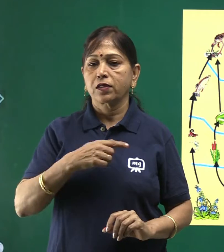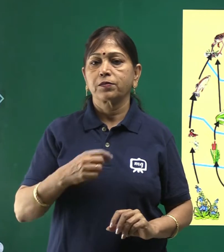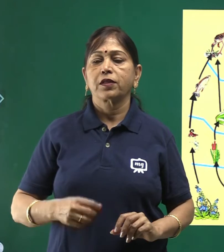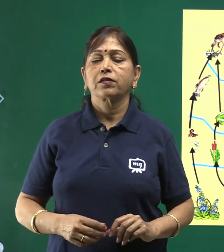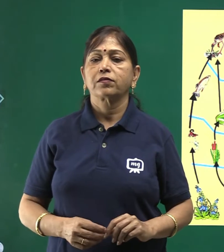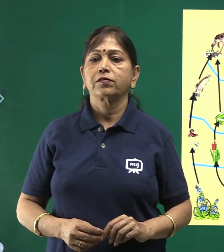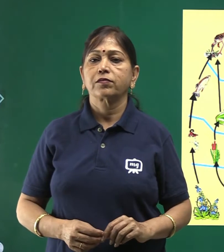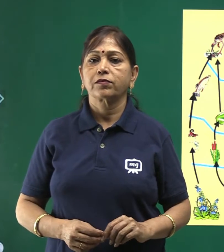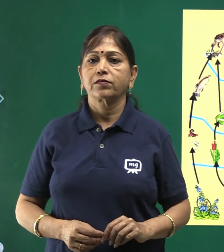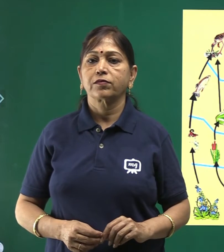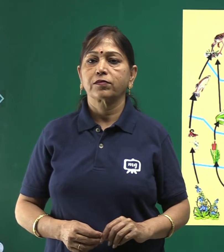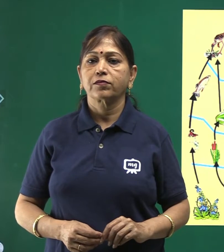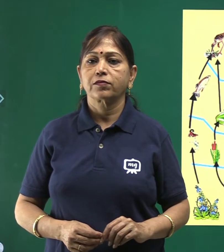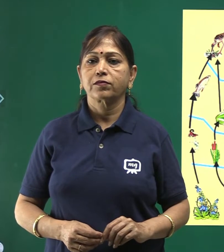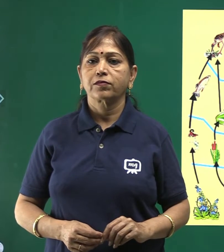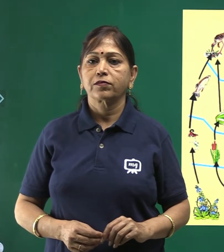जिसमें